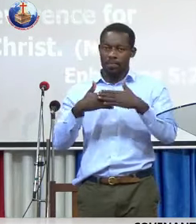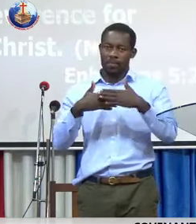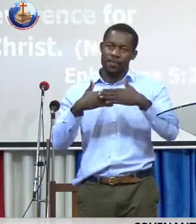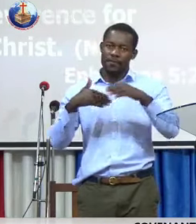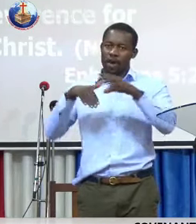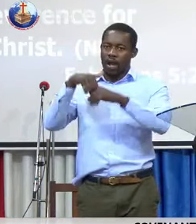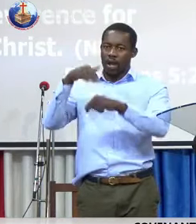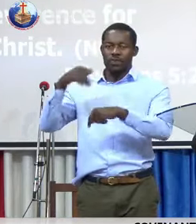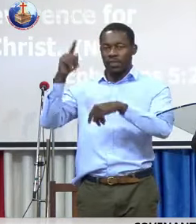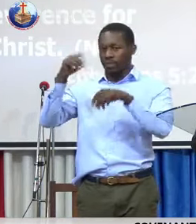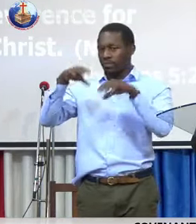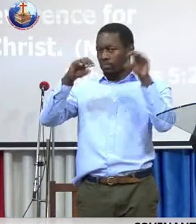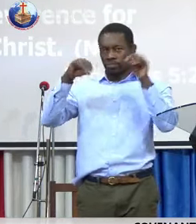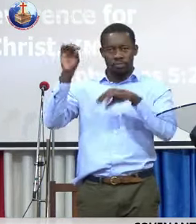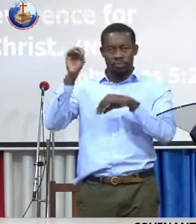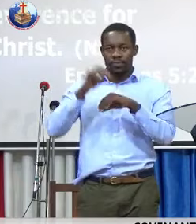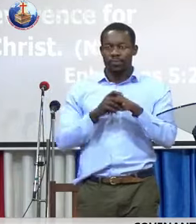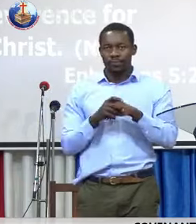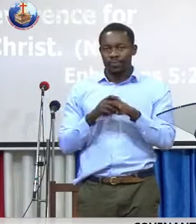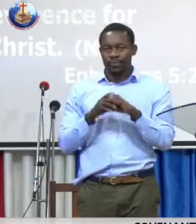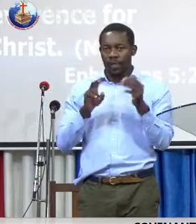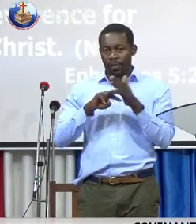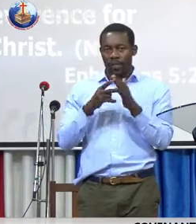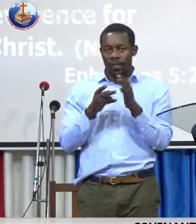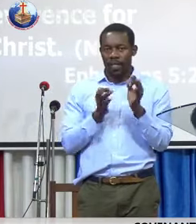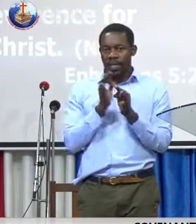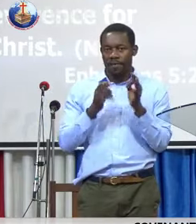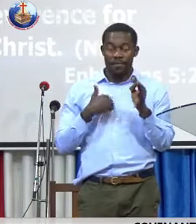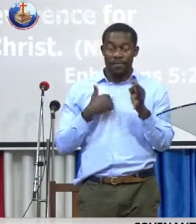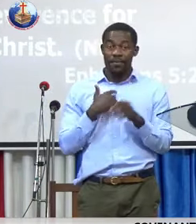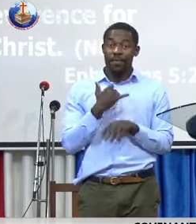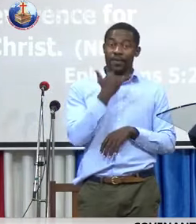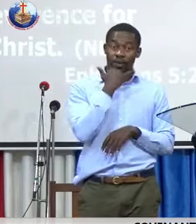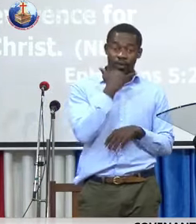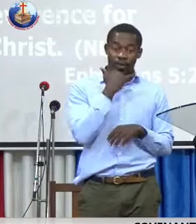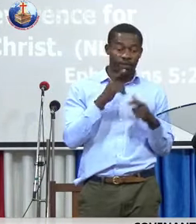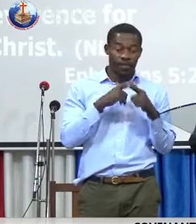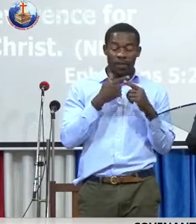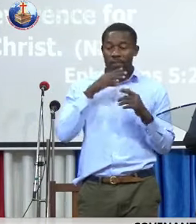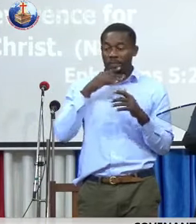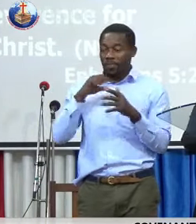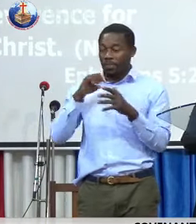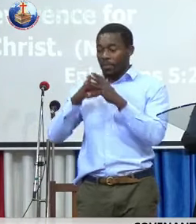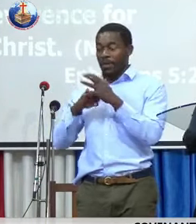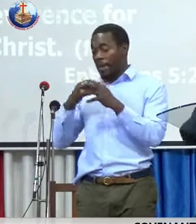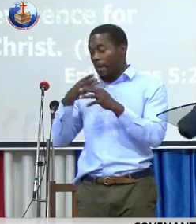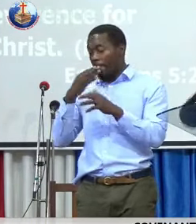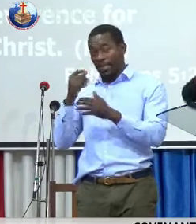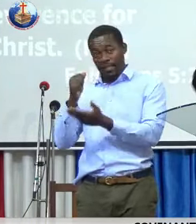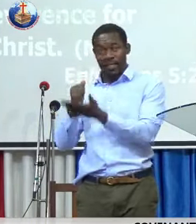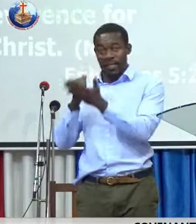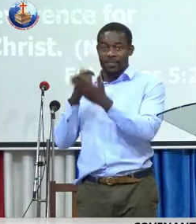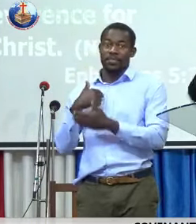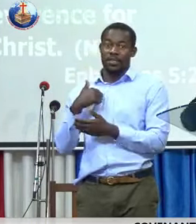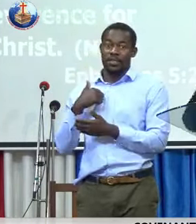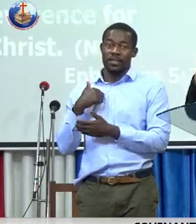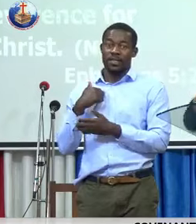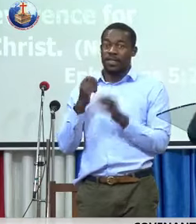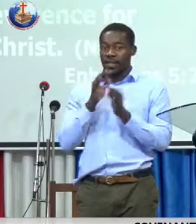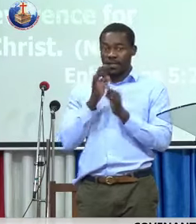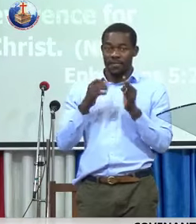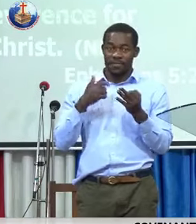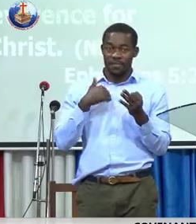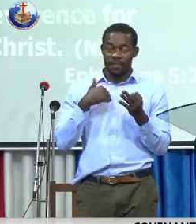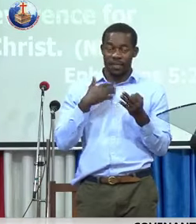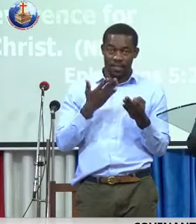ndani mwangu kabla aondoke. So if something is not right in me, he is meant to correct that. Kwa hivyo kama kitu hakiendi vizuri, if something is not right in him, I am meant to correct